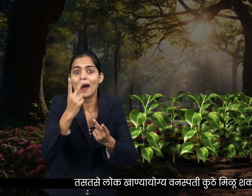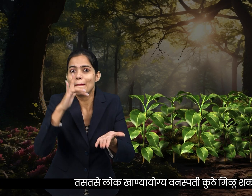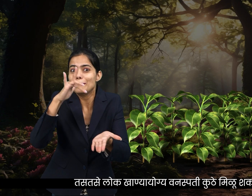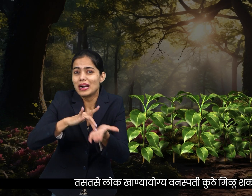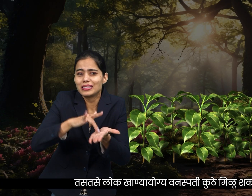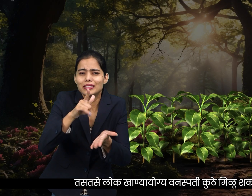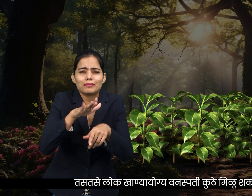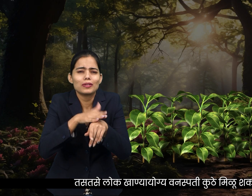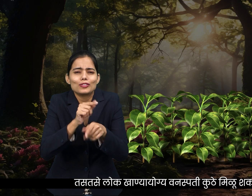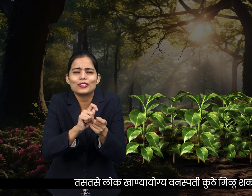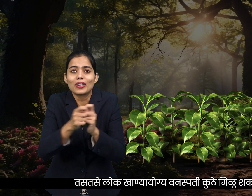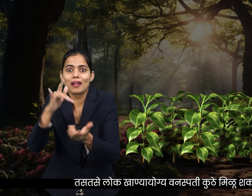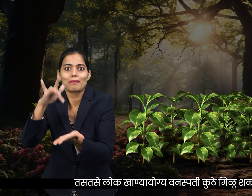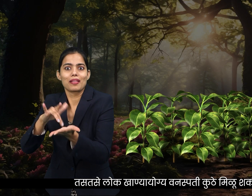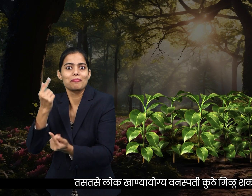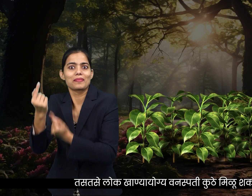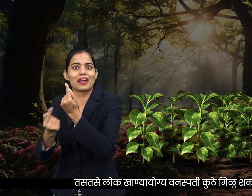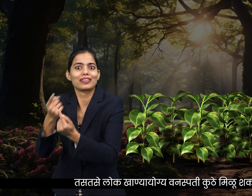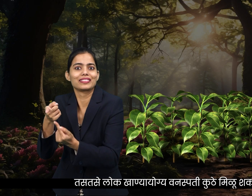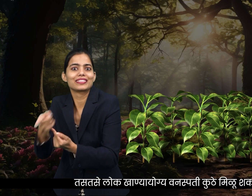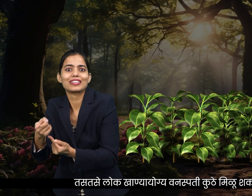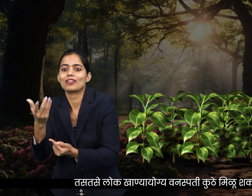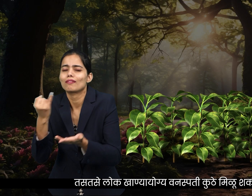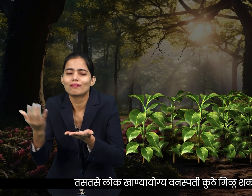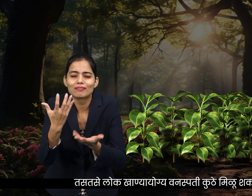तसतसे लोक खाण्यायोग्य वनस्पती कुठे मिळू शकतात,